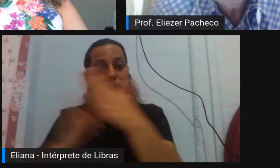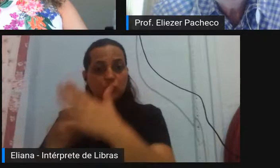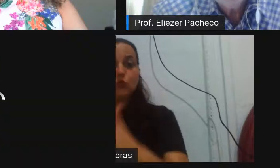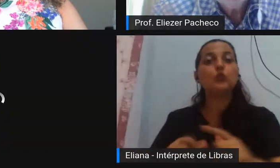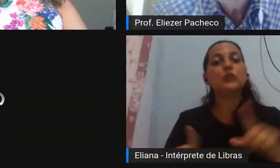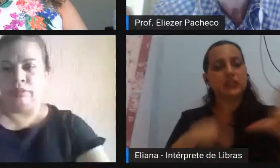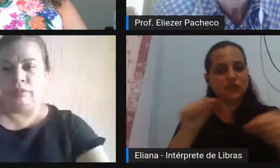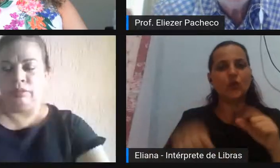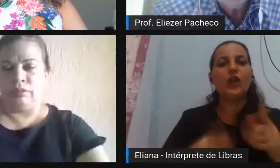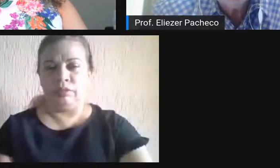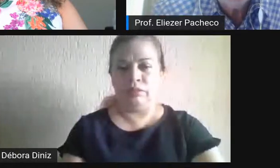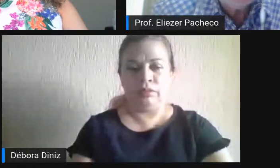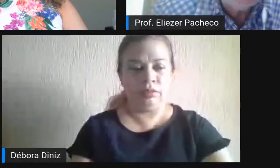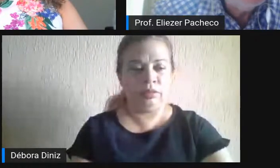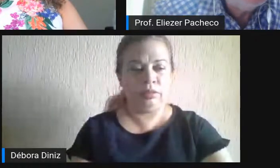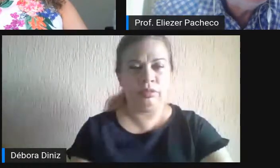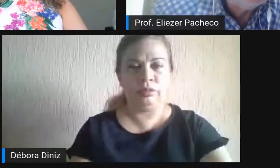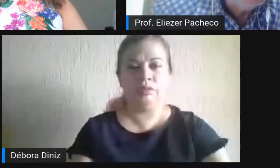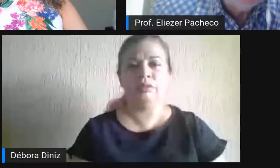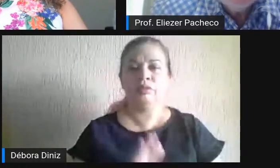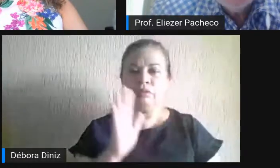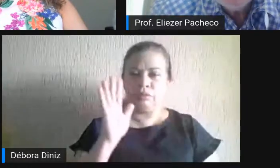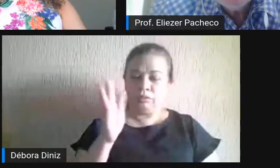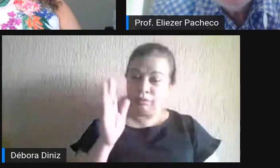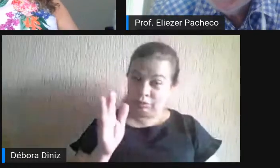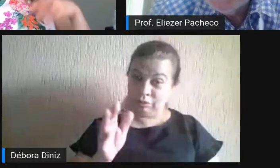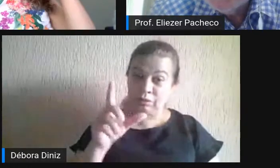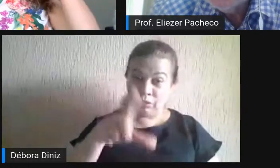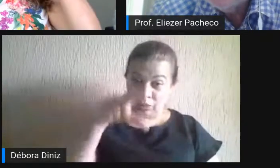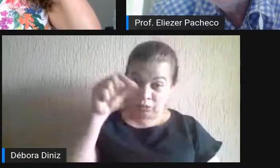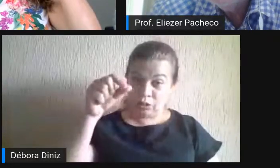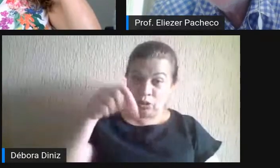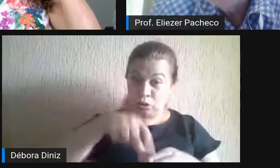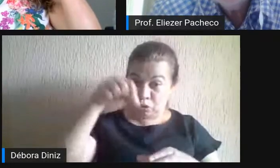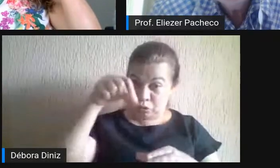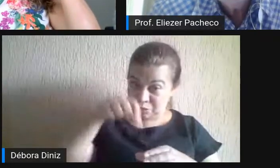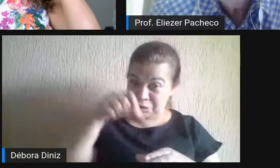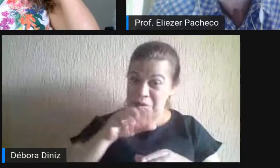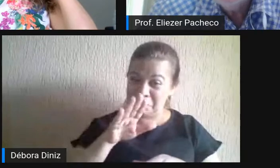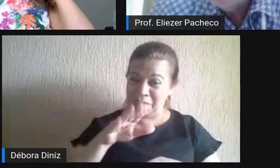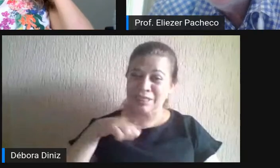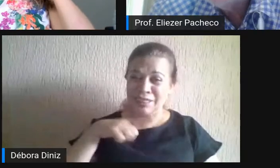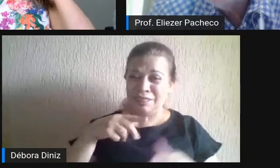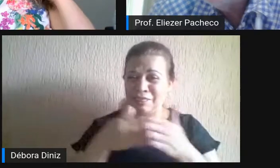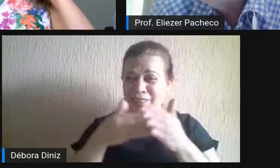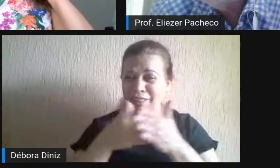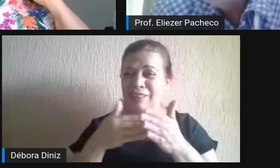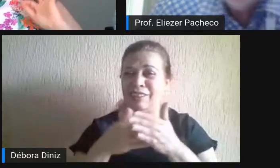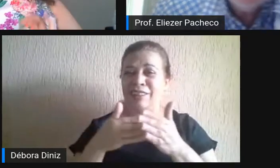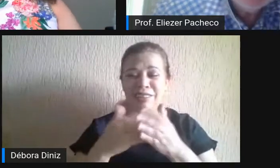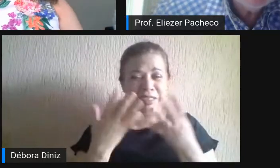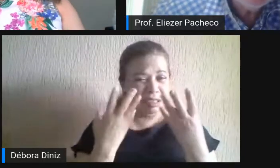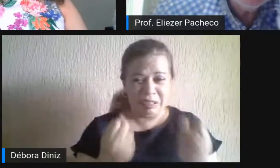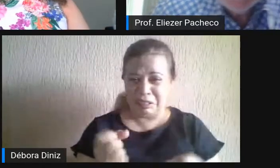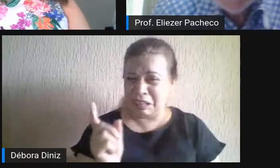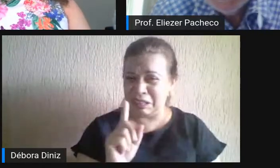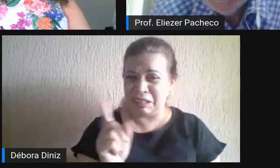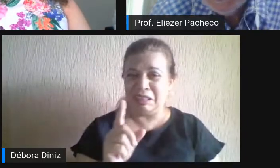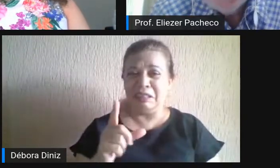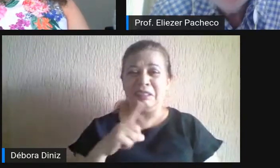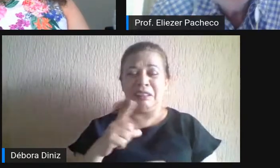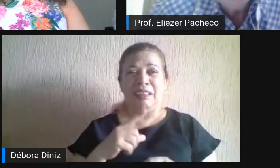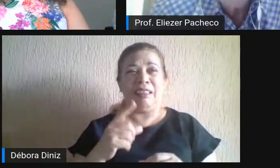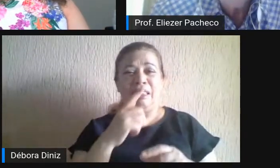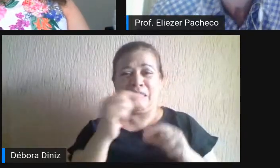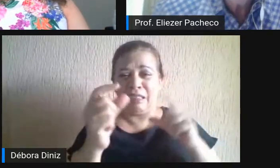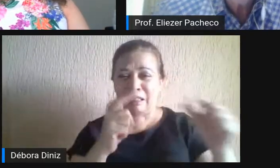vários adotaram o sorteio com muita resistência, né? Sob a alegação que não, vai ter muita evasão,